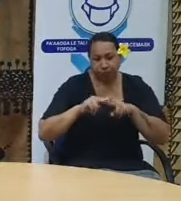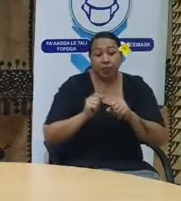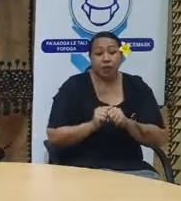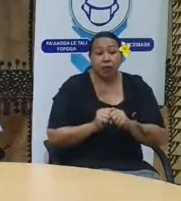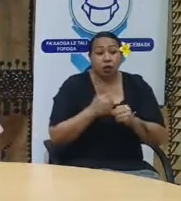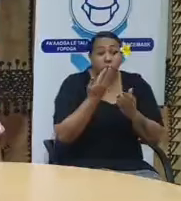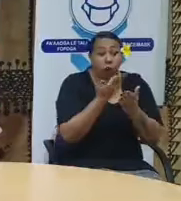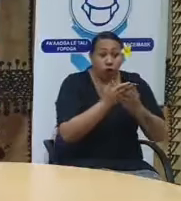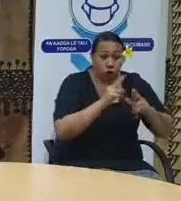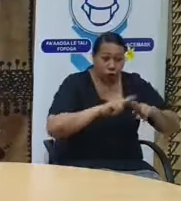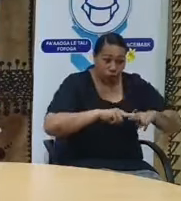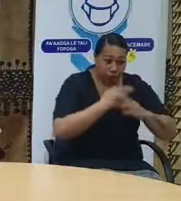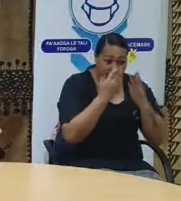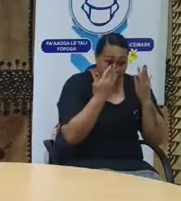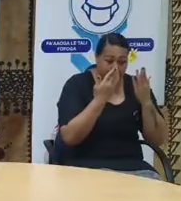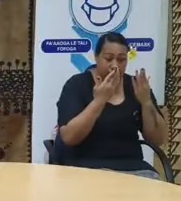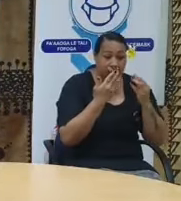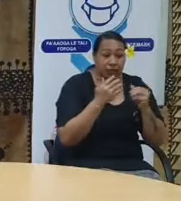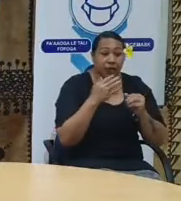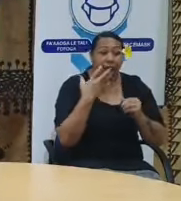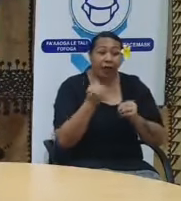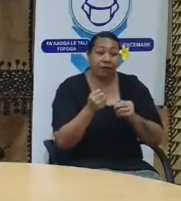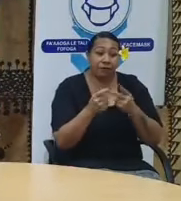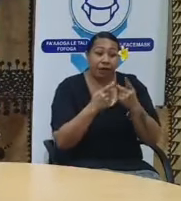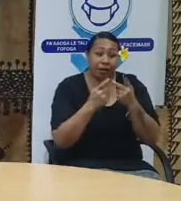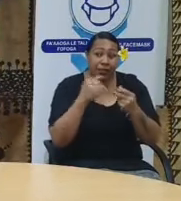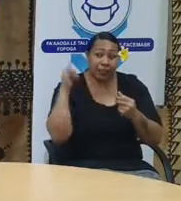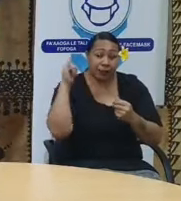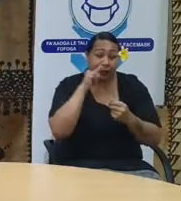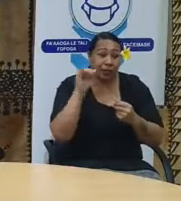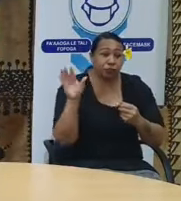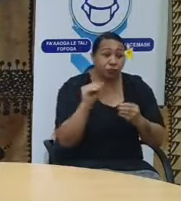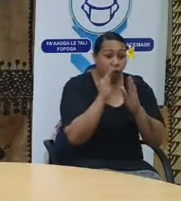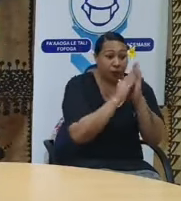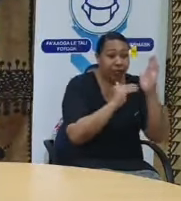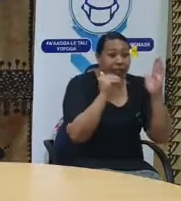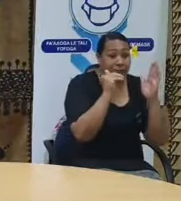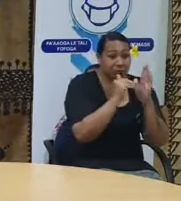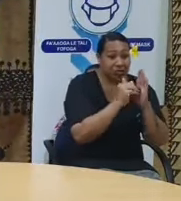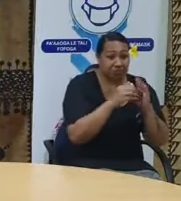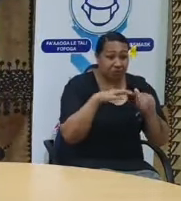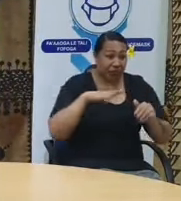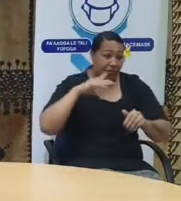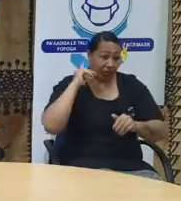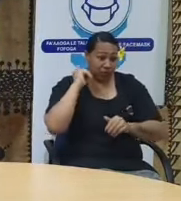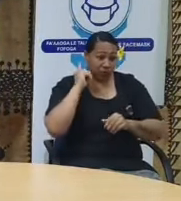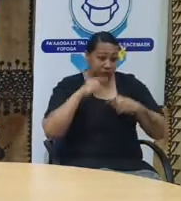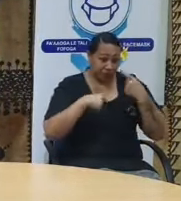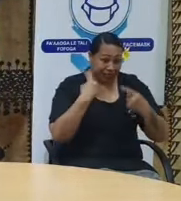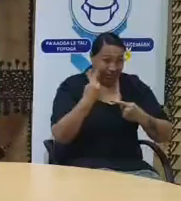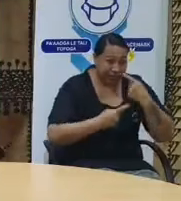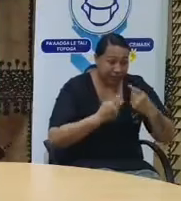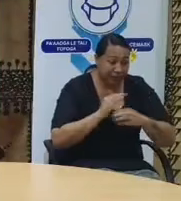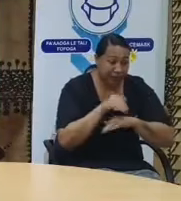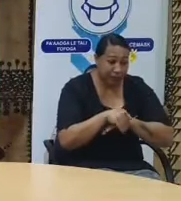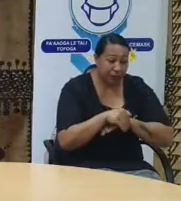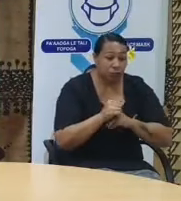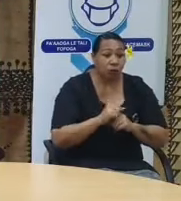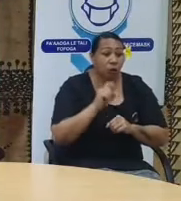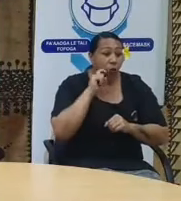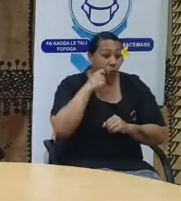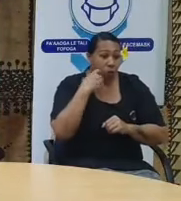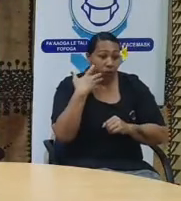tau nuk mai e le leisi tātou maa mai Niusila, e peo na maa whailo atu i le mai asum te nei. Ia, na auina mai e fōi